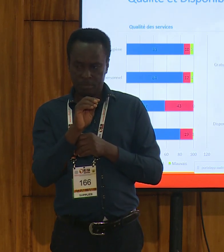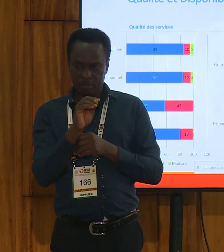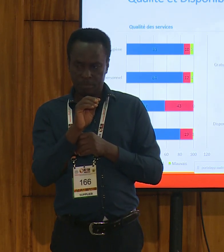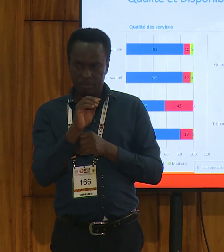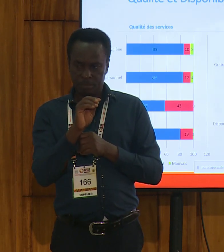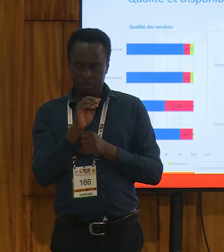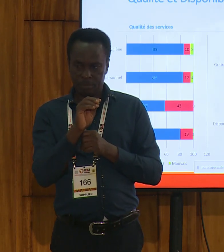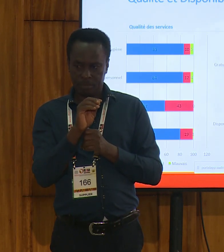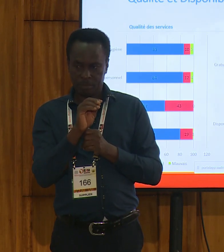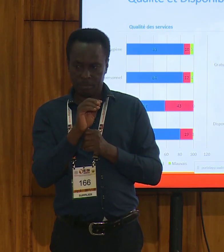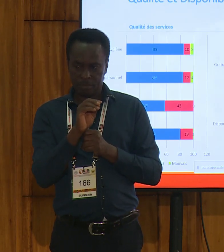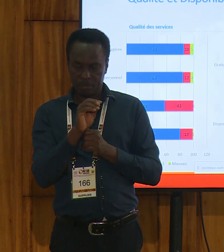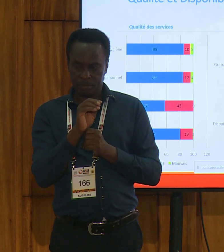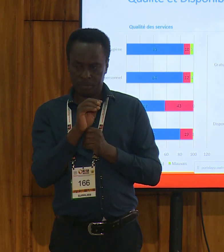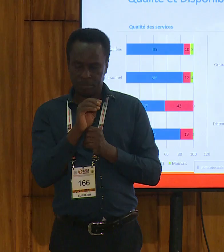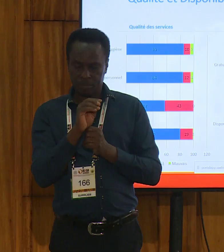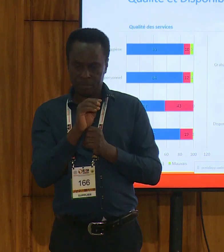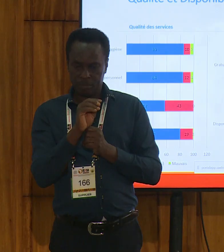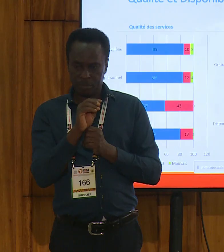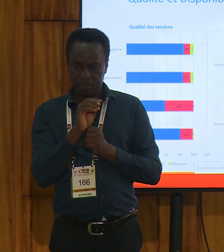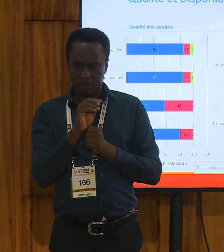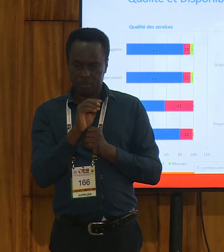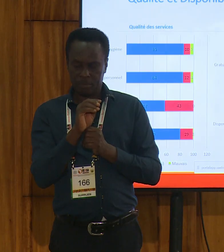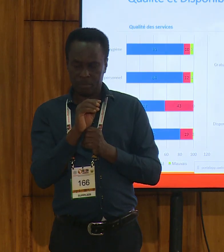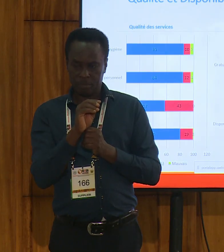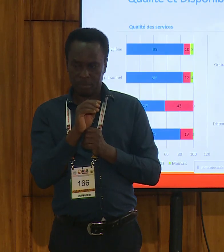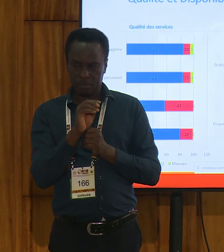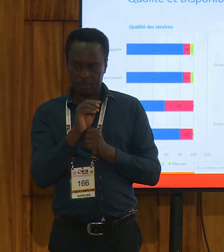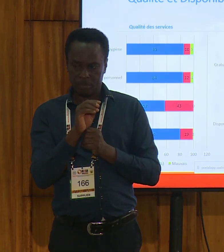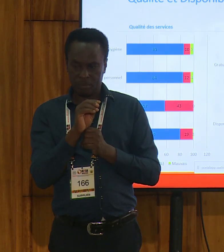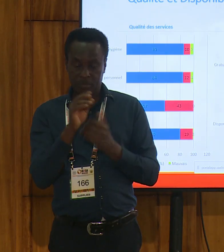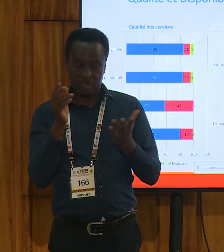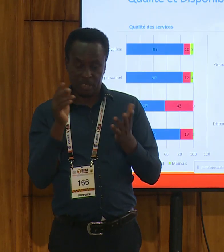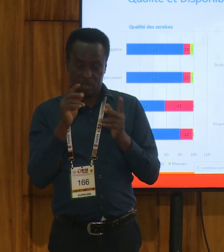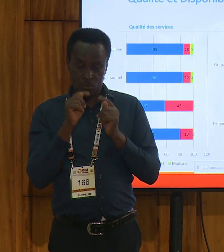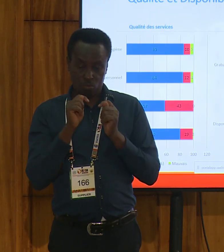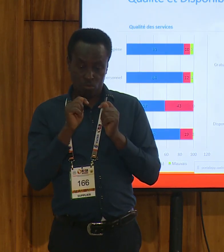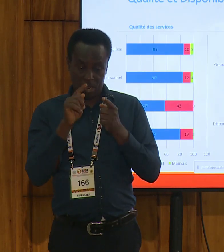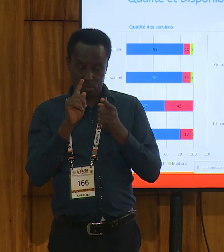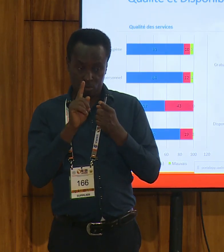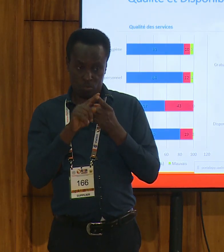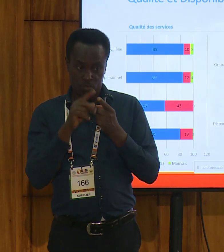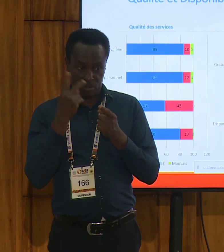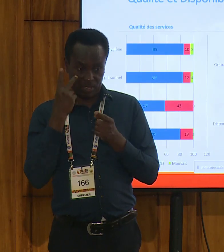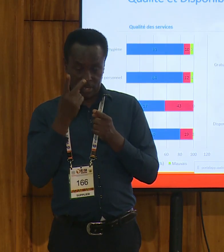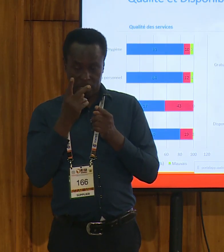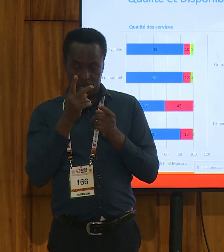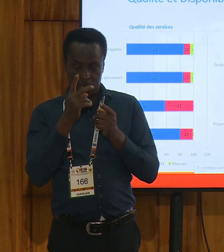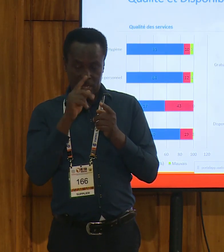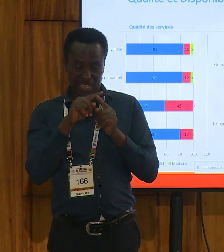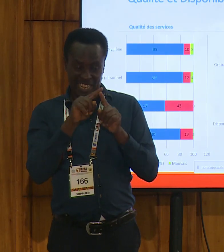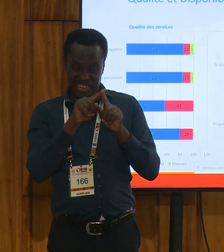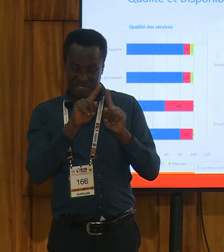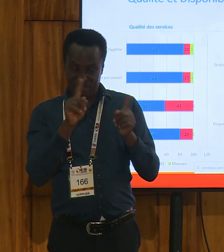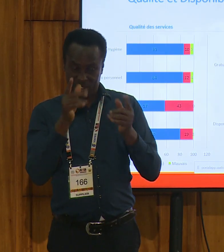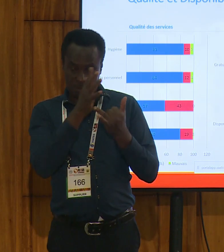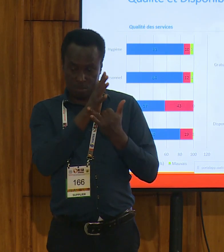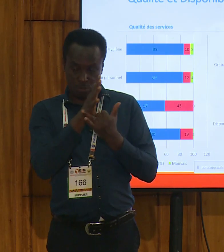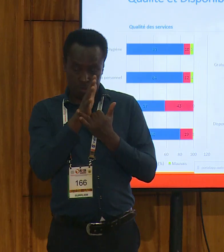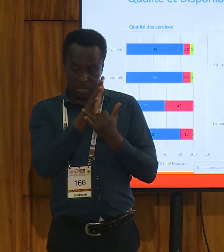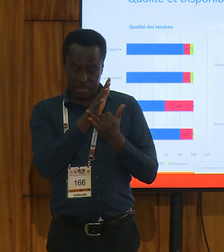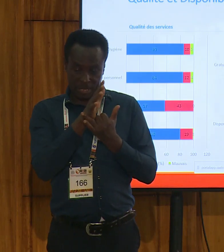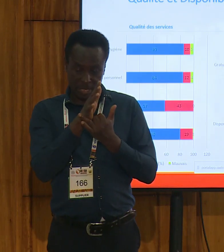42,7% qui pensent que c'est excellent. Aussi, en termes de suivi du personnel, 83,9% disent que c'est